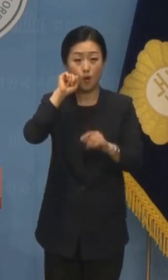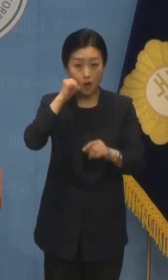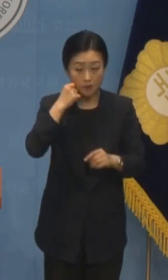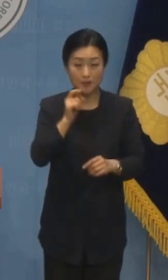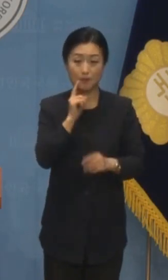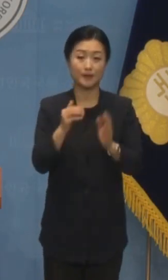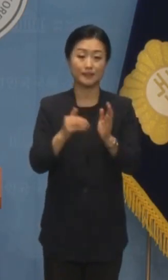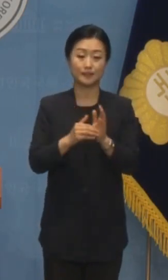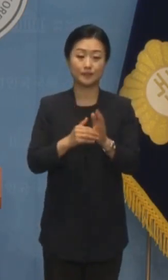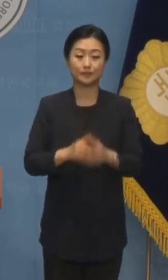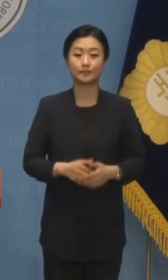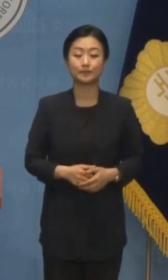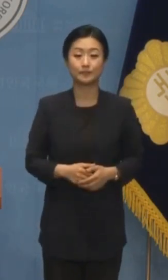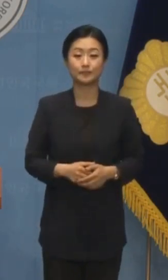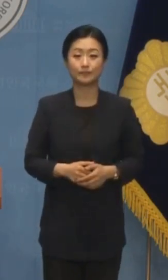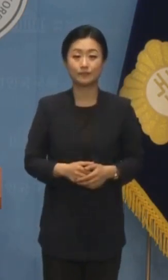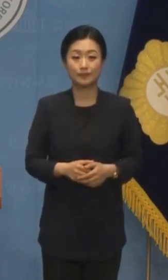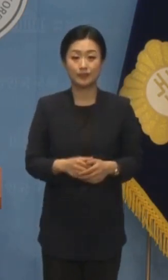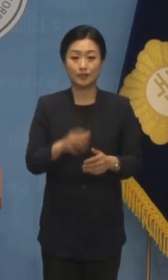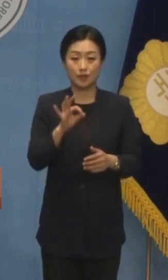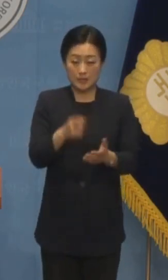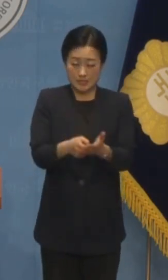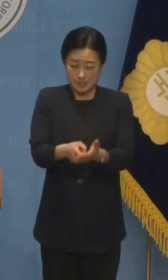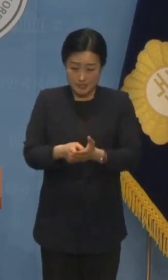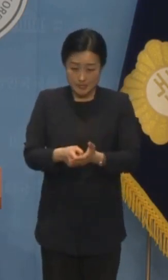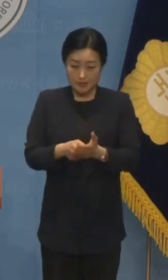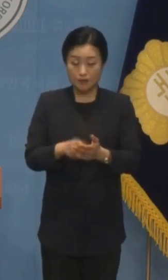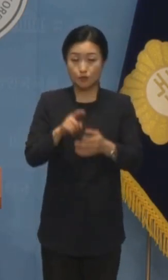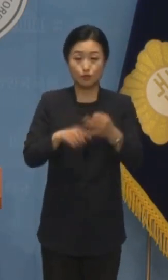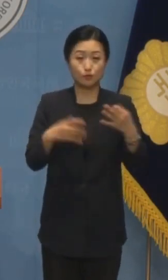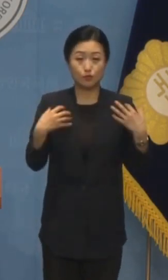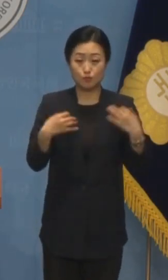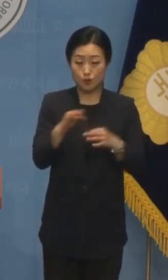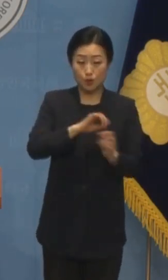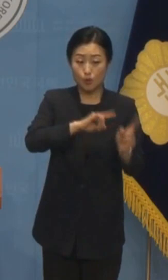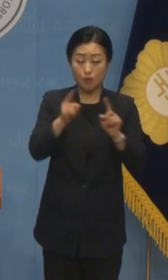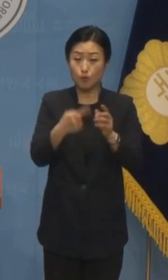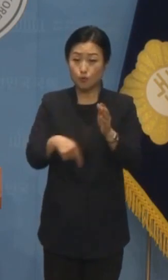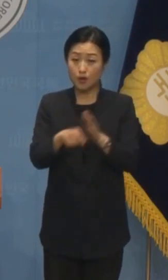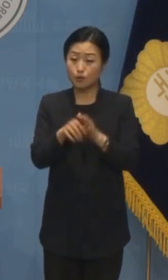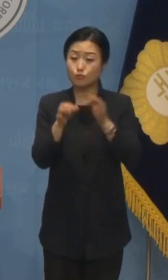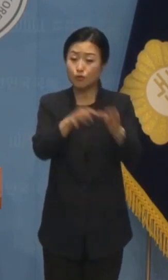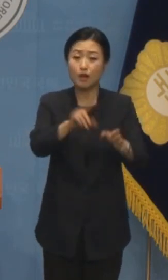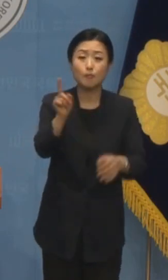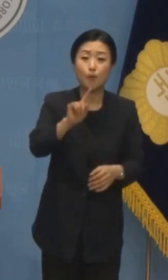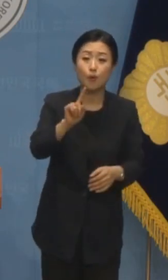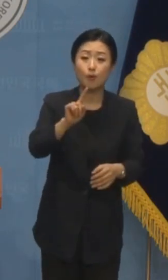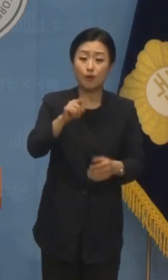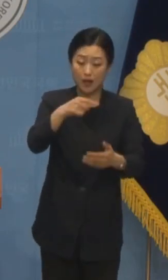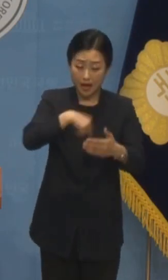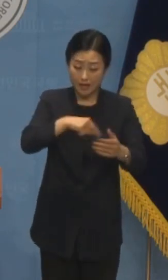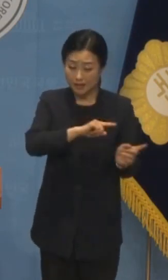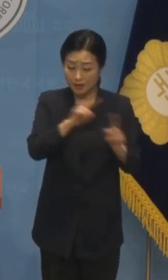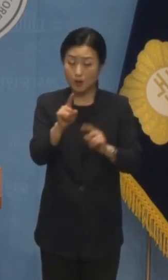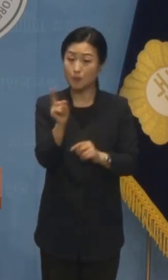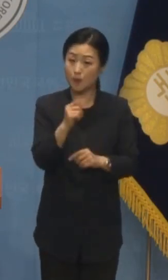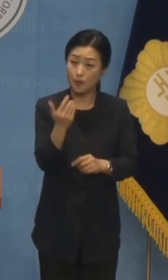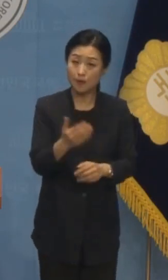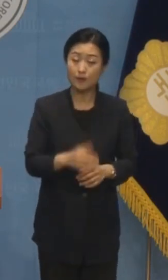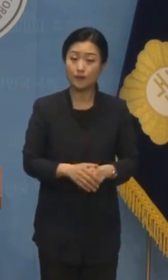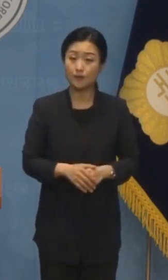있는 겁니다. 긴축을 표방하는 윤석열 정부, 도대체 경기 회복을 위해서 어떤 방식으로 내수를